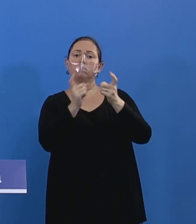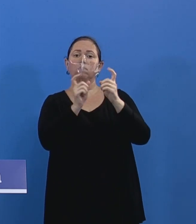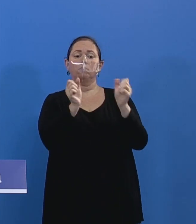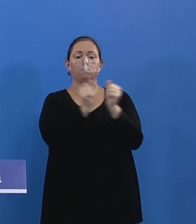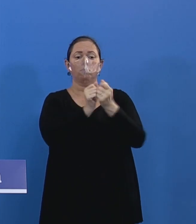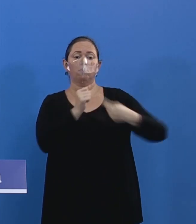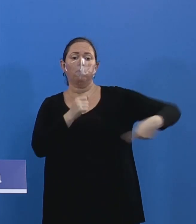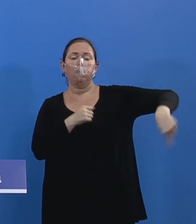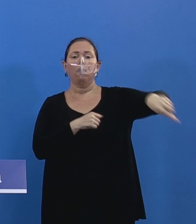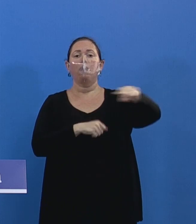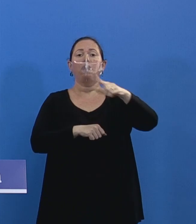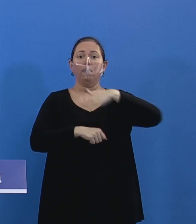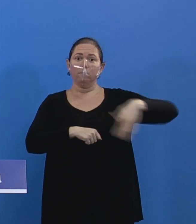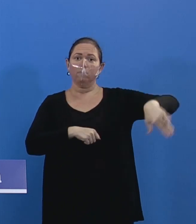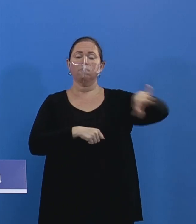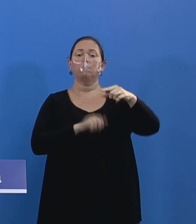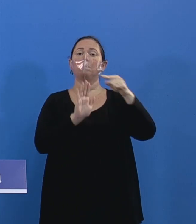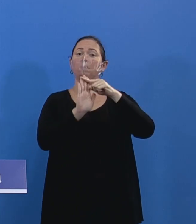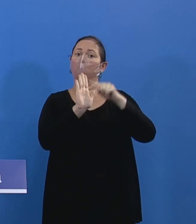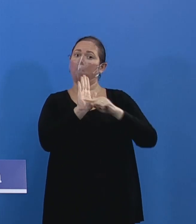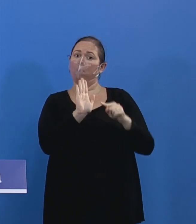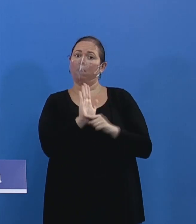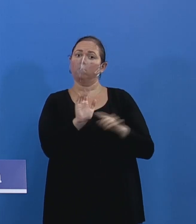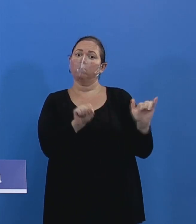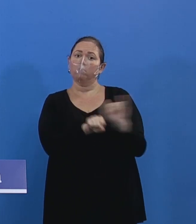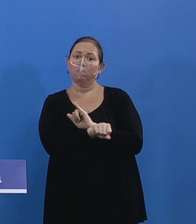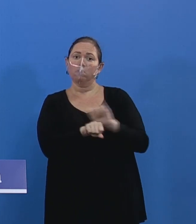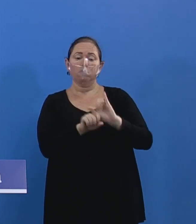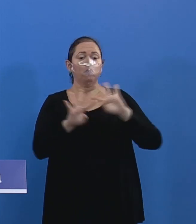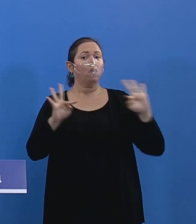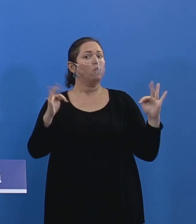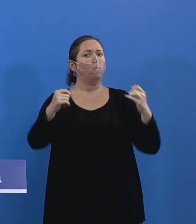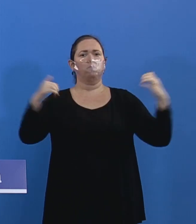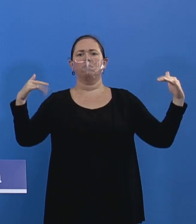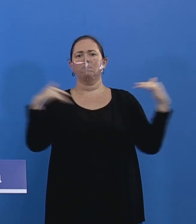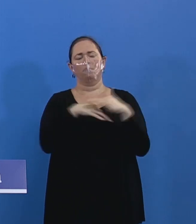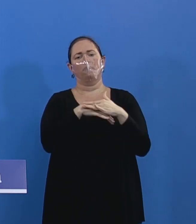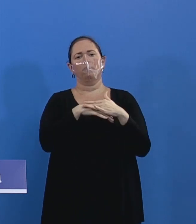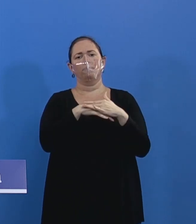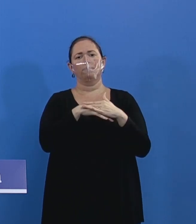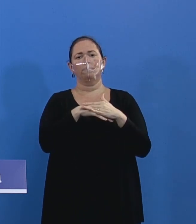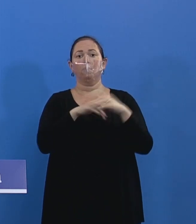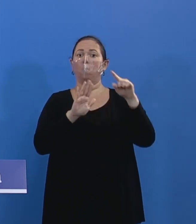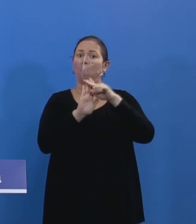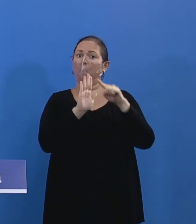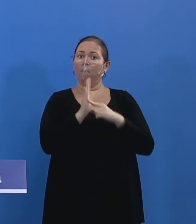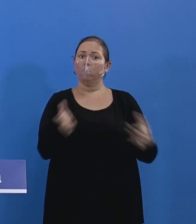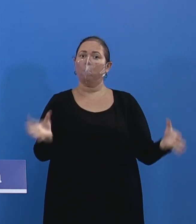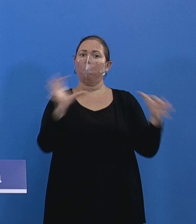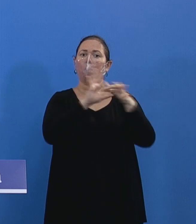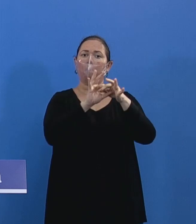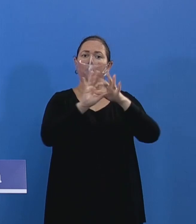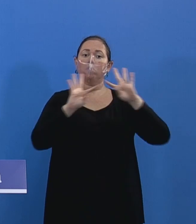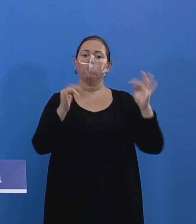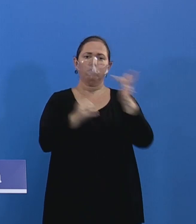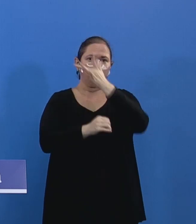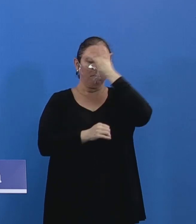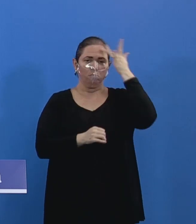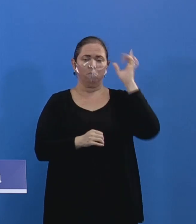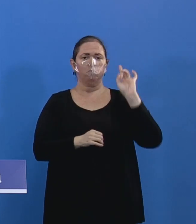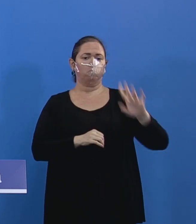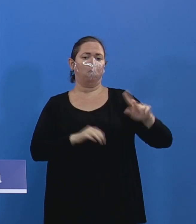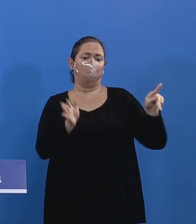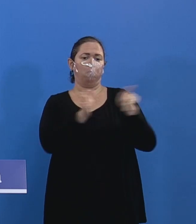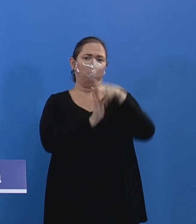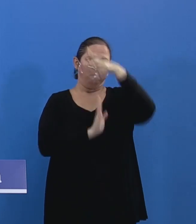sociedade para que esse plano seja um plano de toda a cidade, seja um plano de todos. Ele não é só um plano da